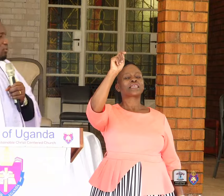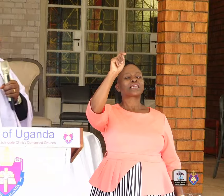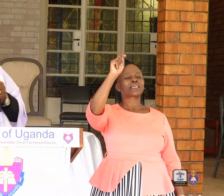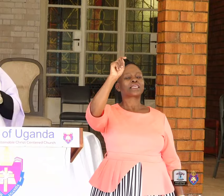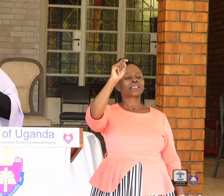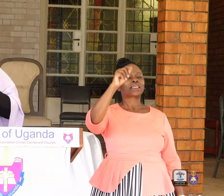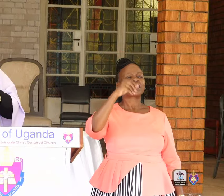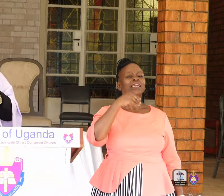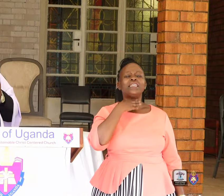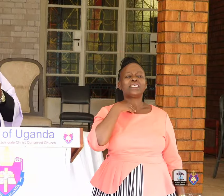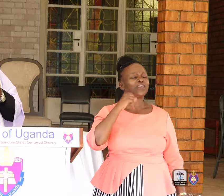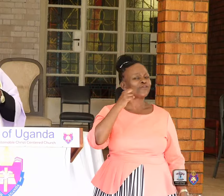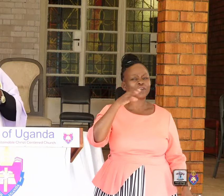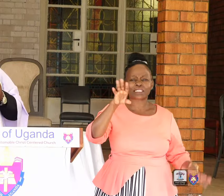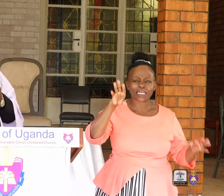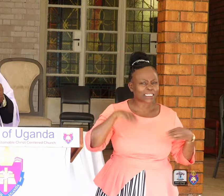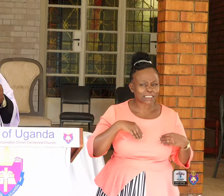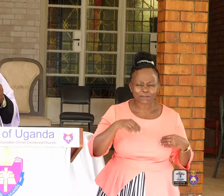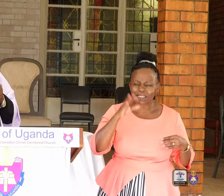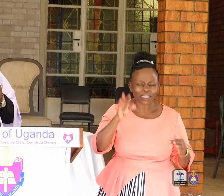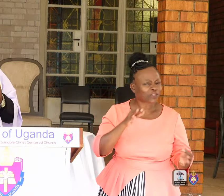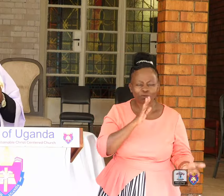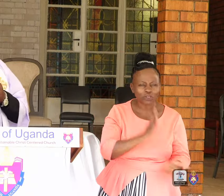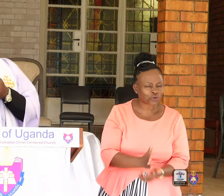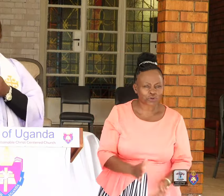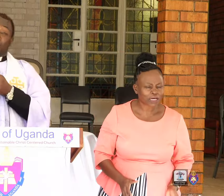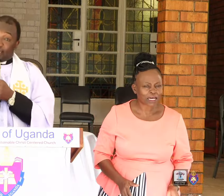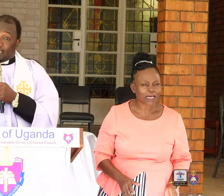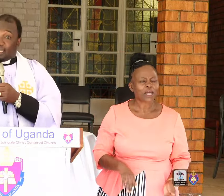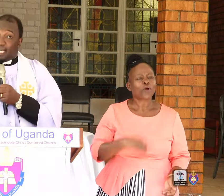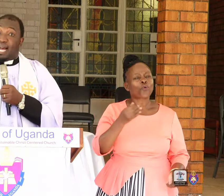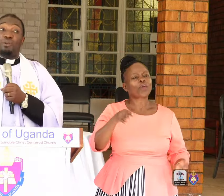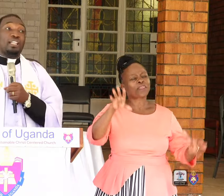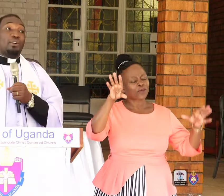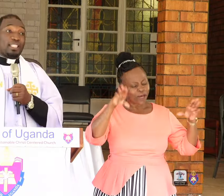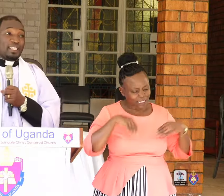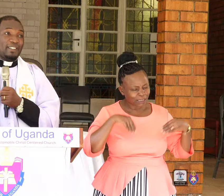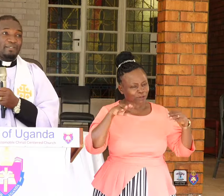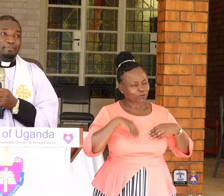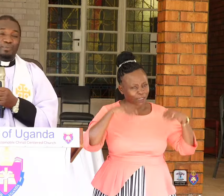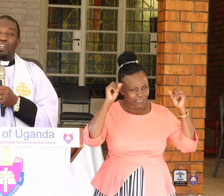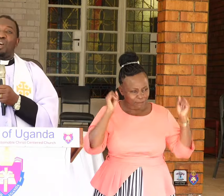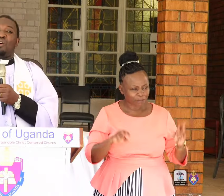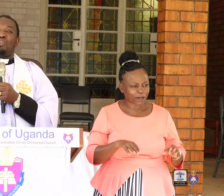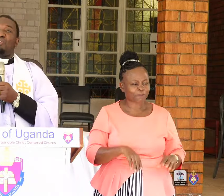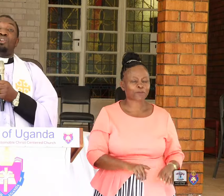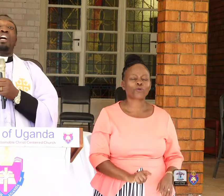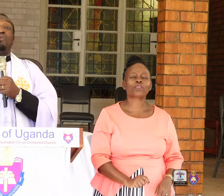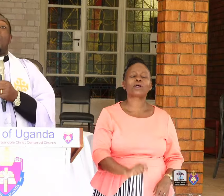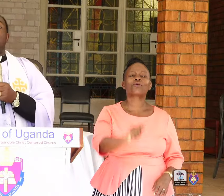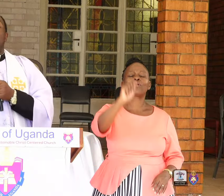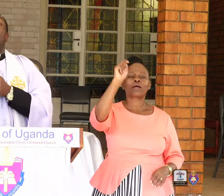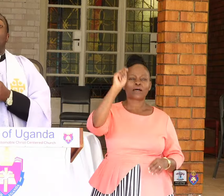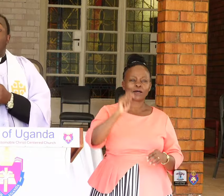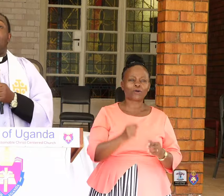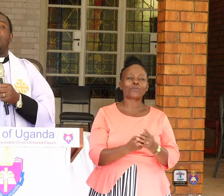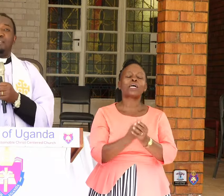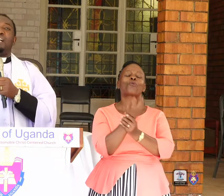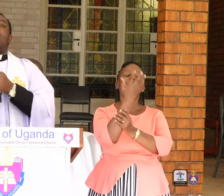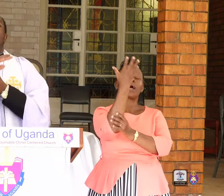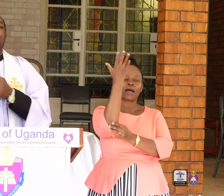teweetaaga kumala kukikkiriza ky'okubeera ekituufu naye bwe oba tokikkiriza ojja kukola ki ojja kuwanvuwa ojja